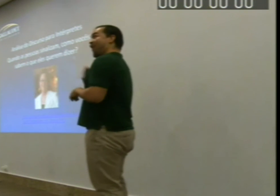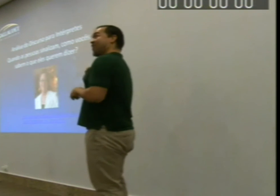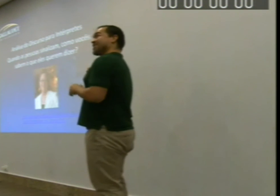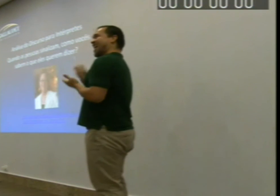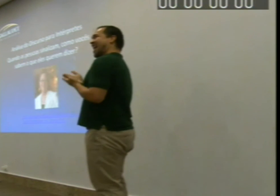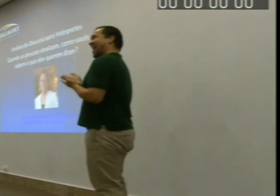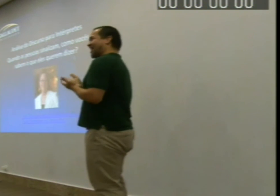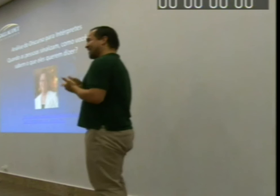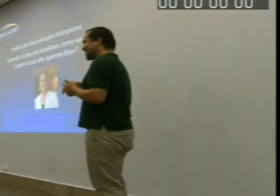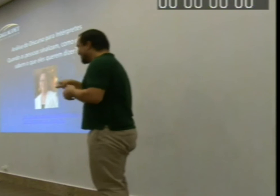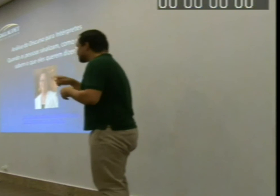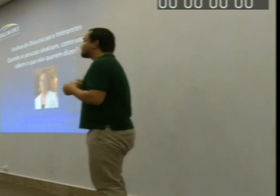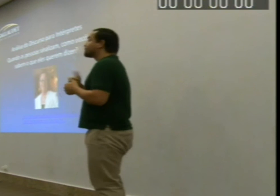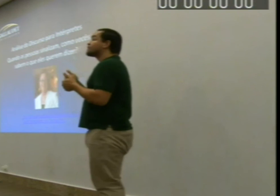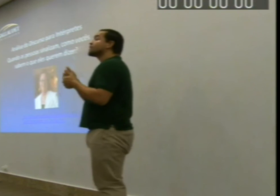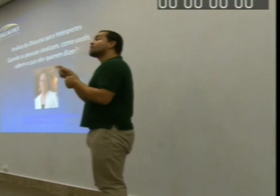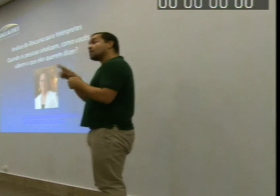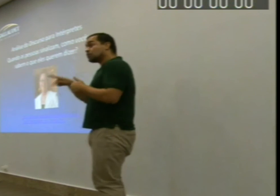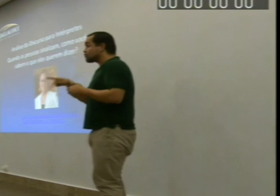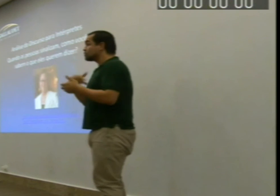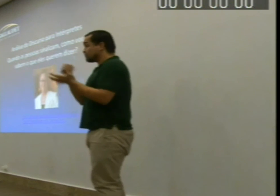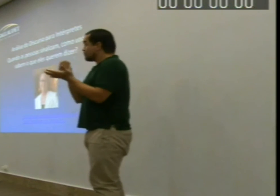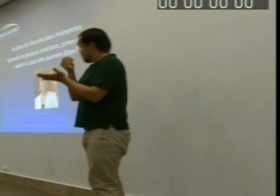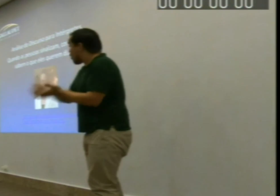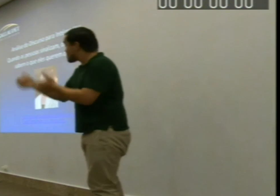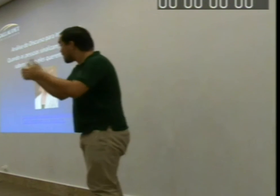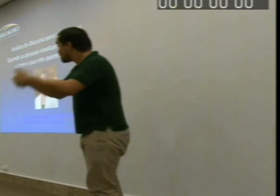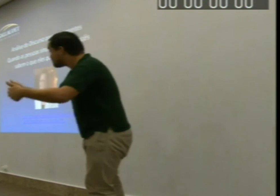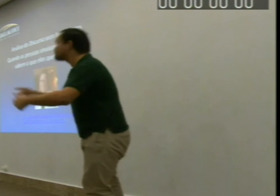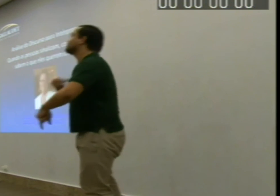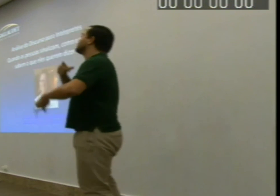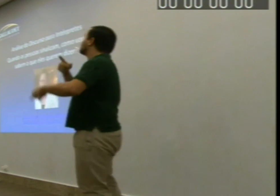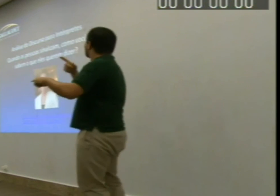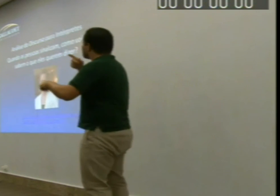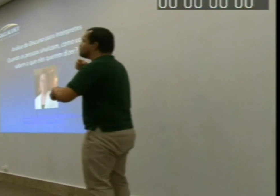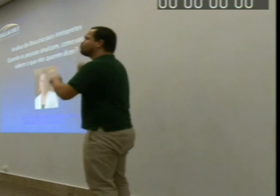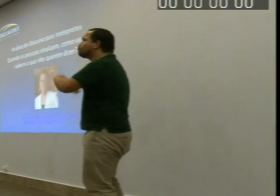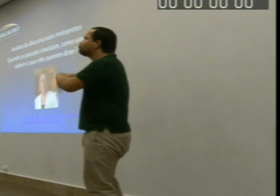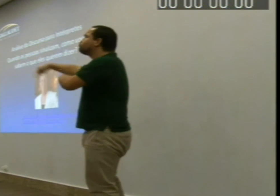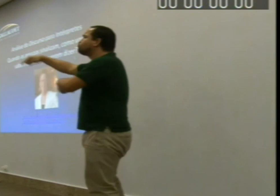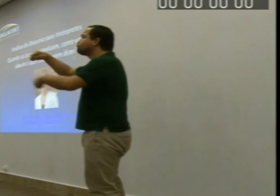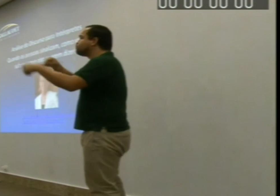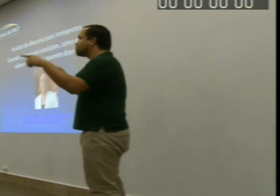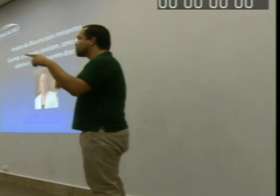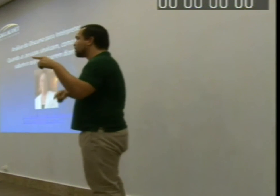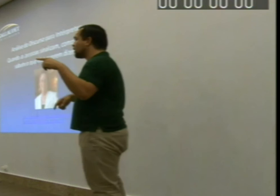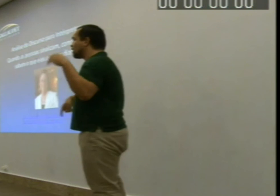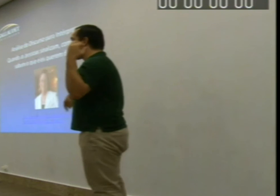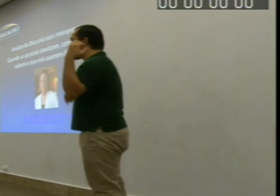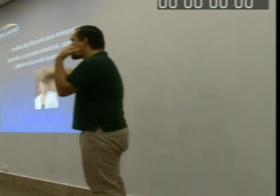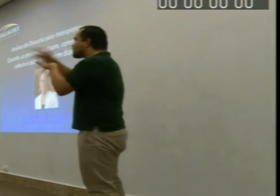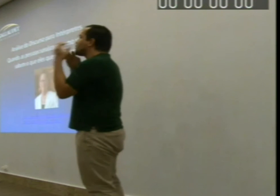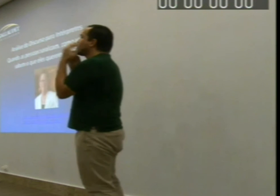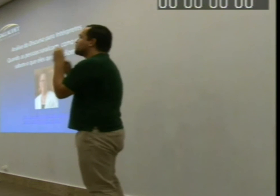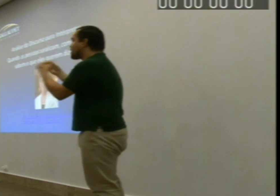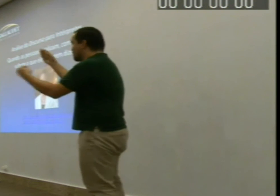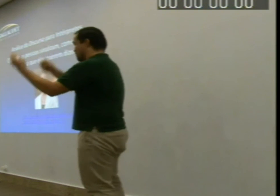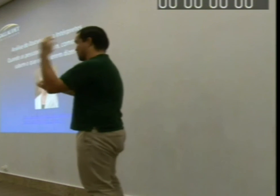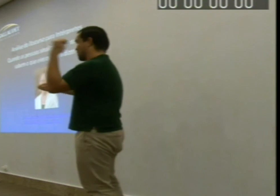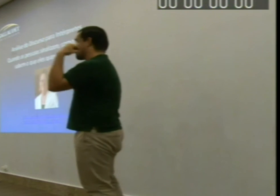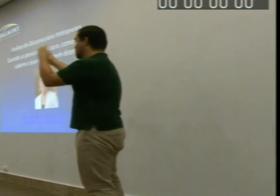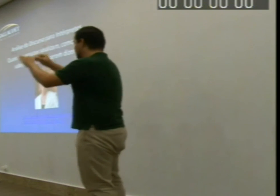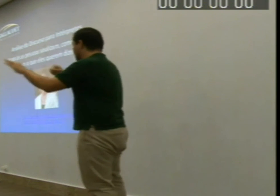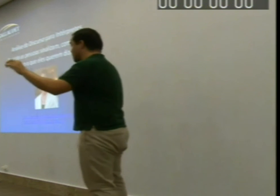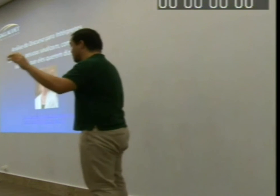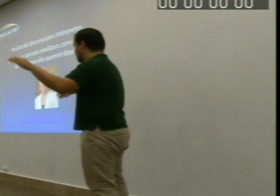uma felicidade né eu comecei a gostar comecei a estudar então a professora começou a a discussão Quando